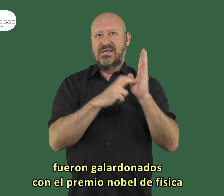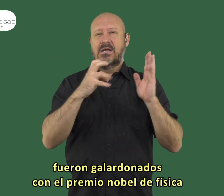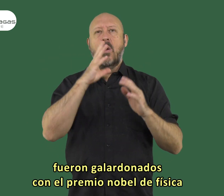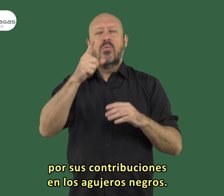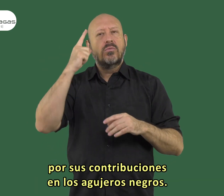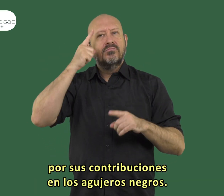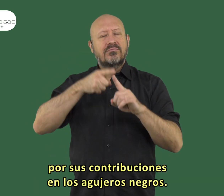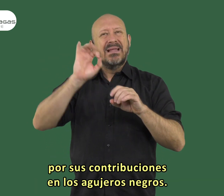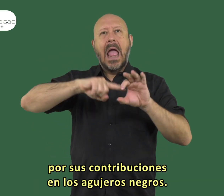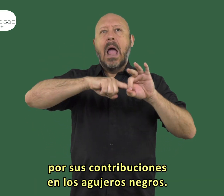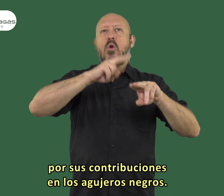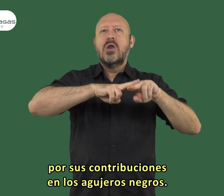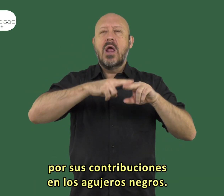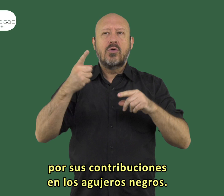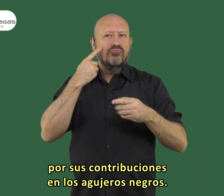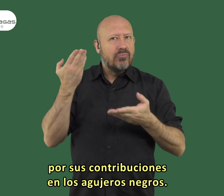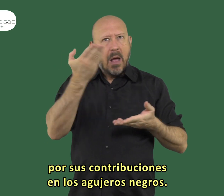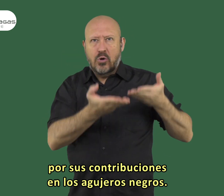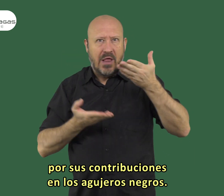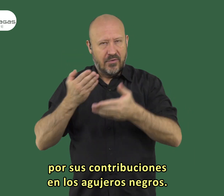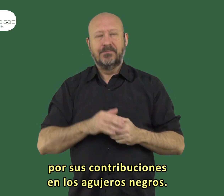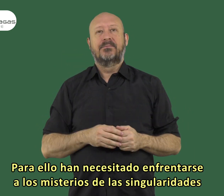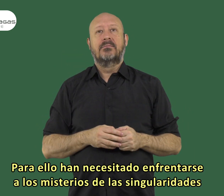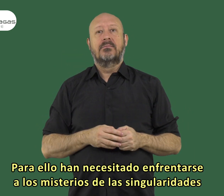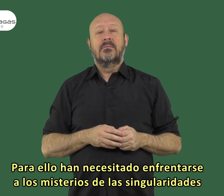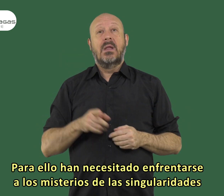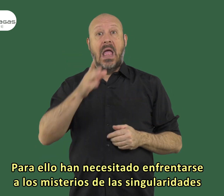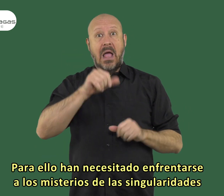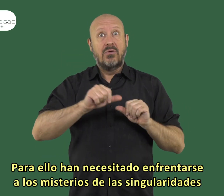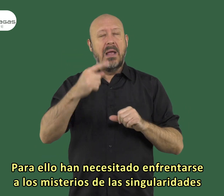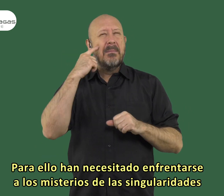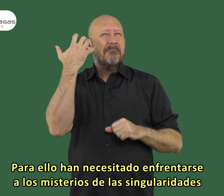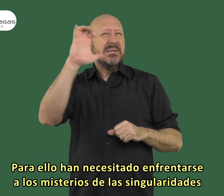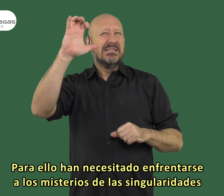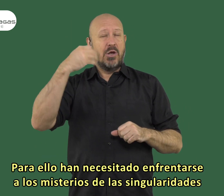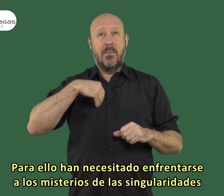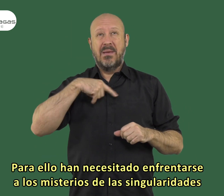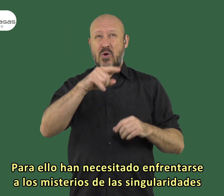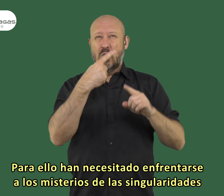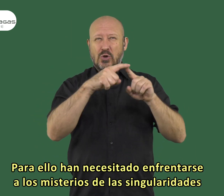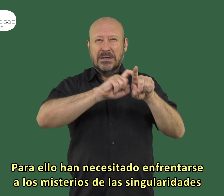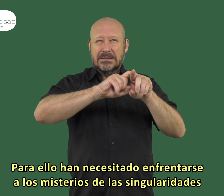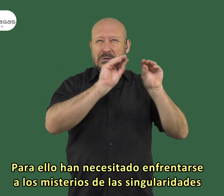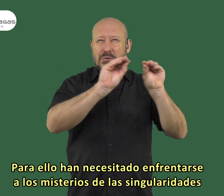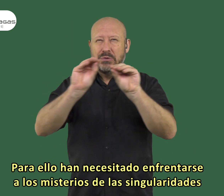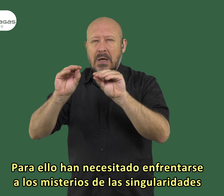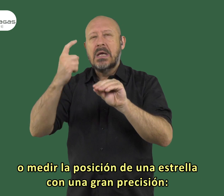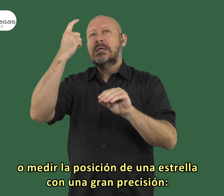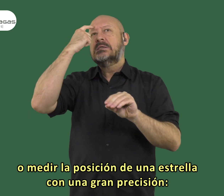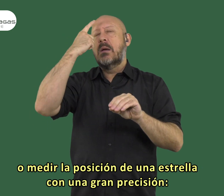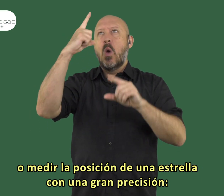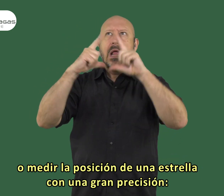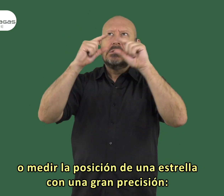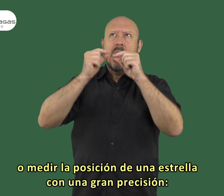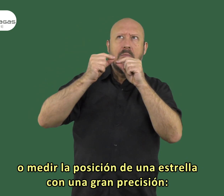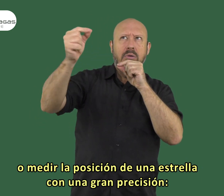de Física por sus contribuciones en los agujeros negros. Para ello han necesitado enfrentarse a los misterios de las singularidades o